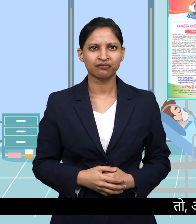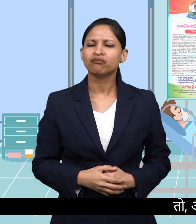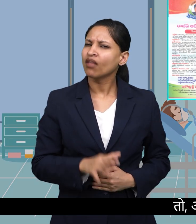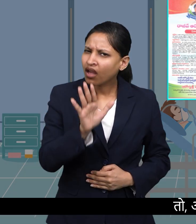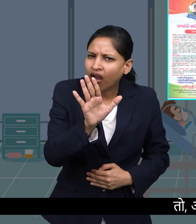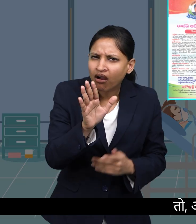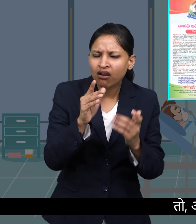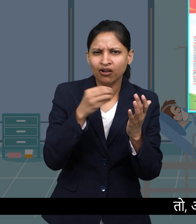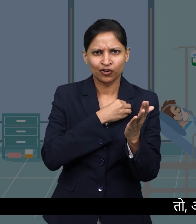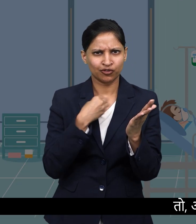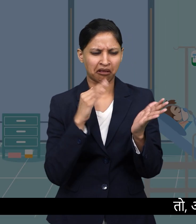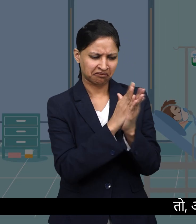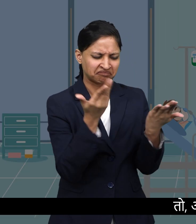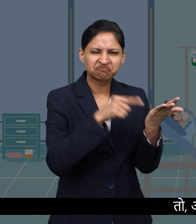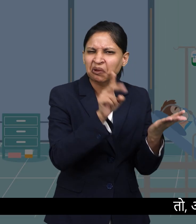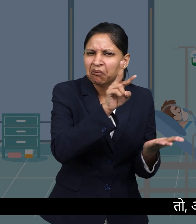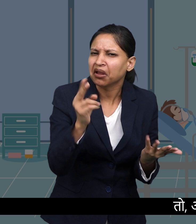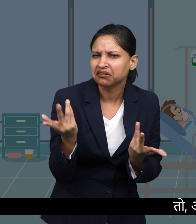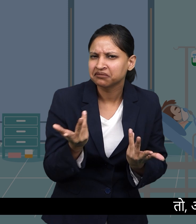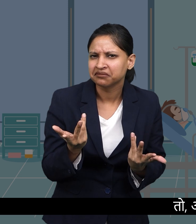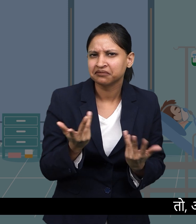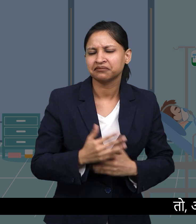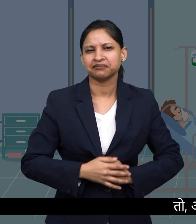तो आरोग्यश्री कार्ड क्या है?